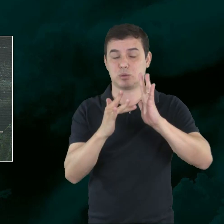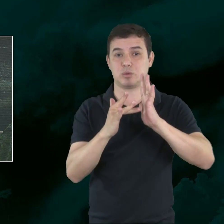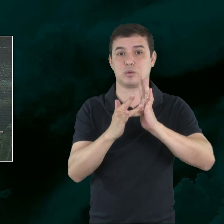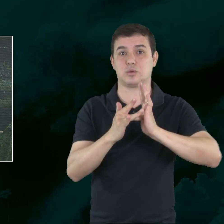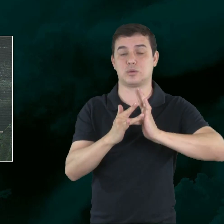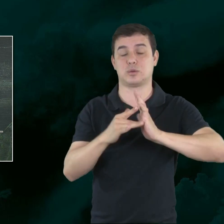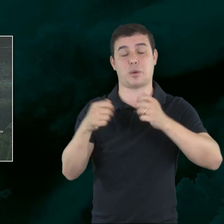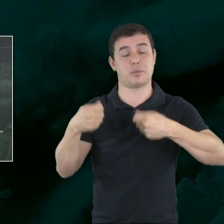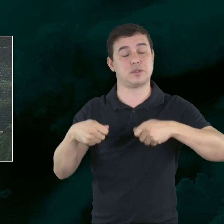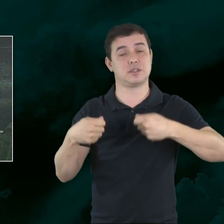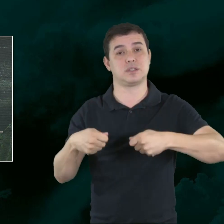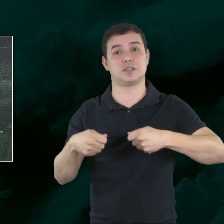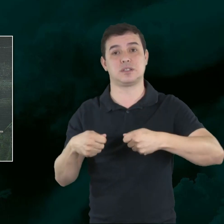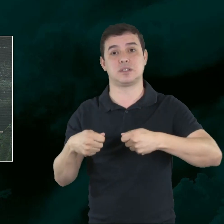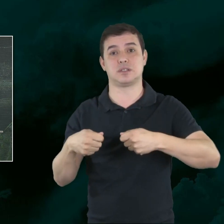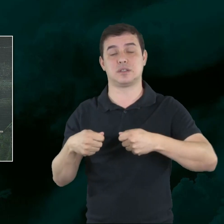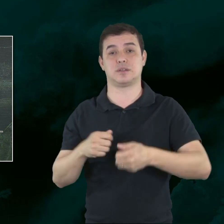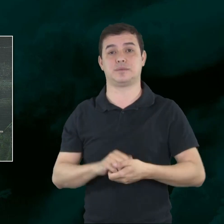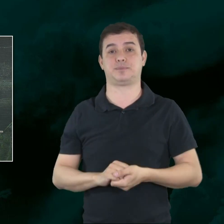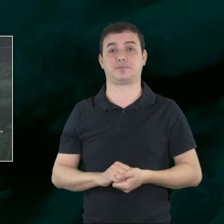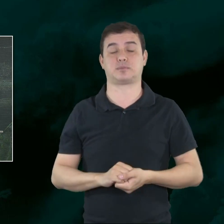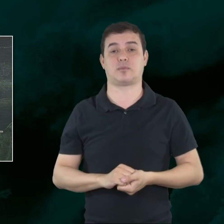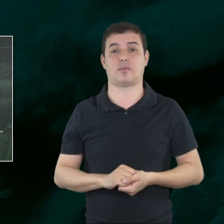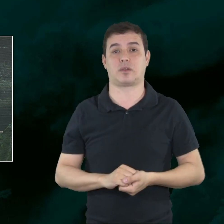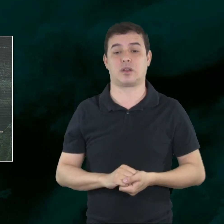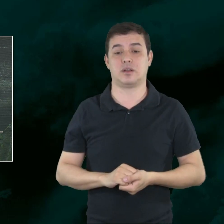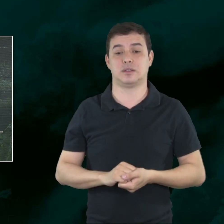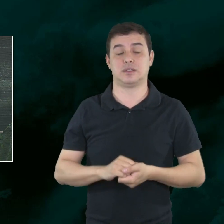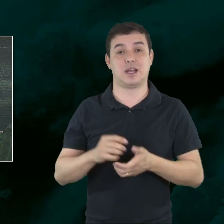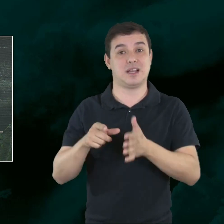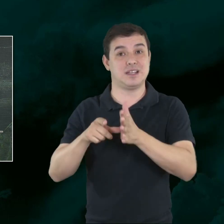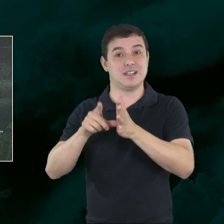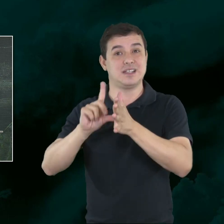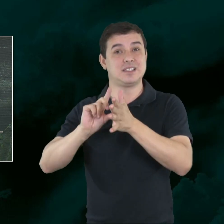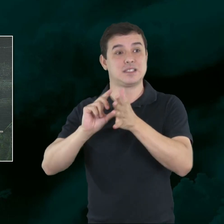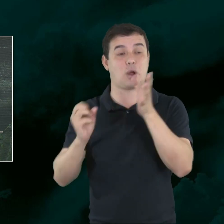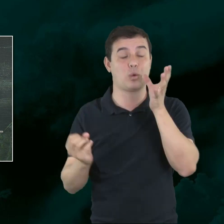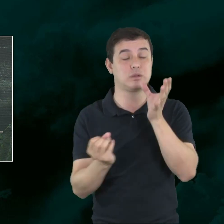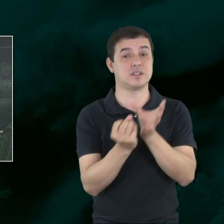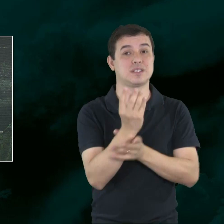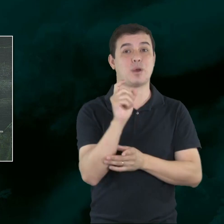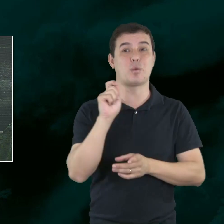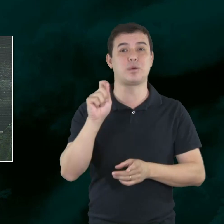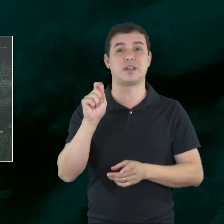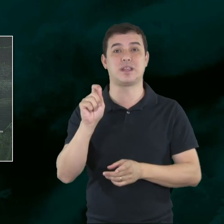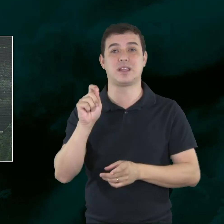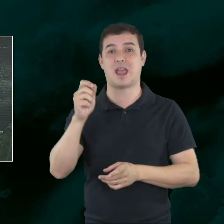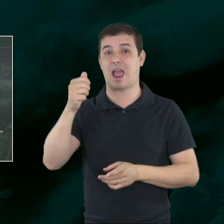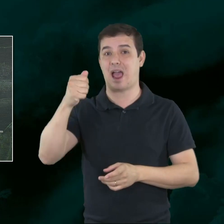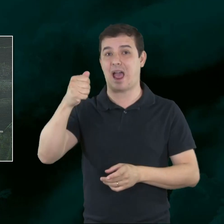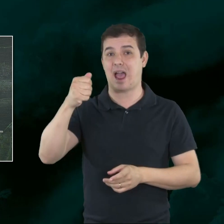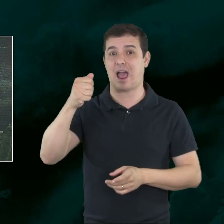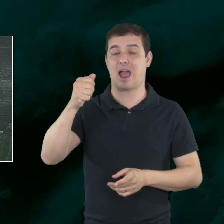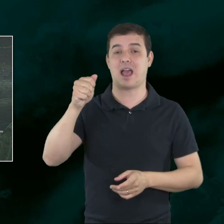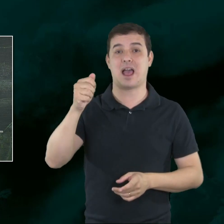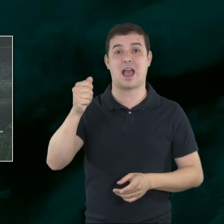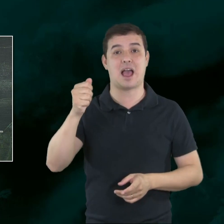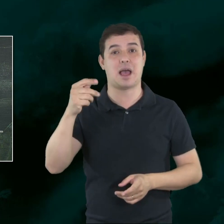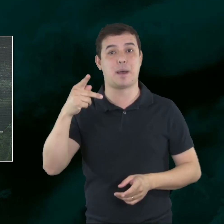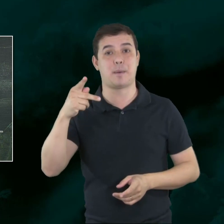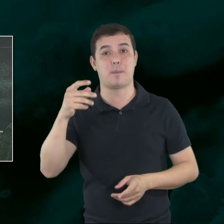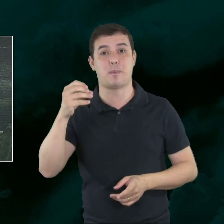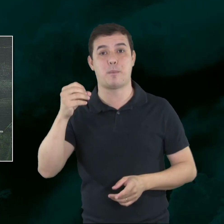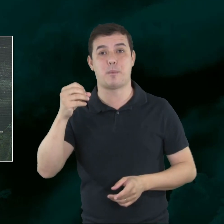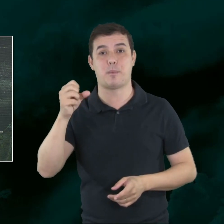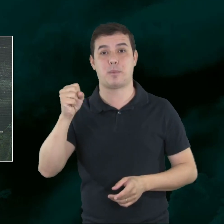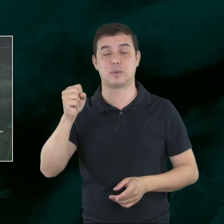a apostasia. Queridos irmãos, eu quero chamar a atenção dessa palavra apostasia, né? De nenhum